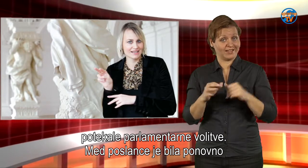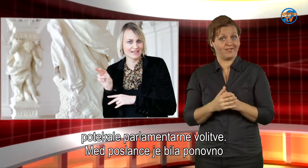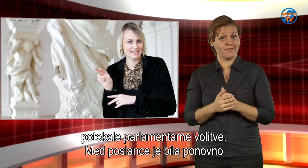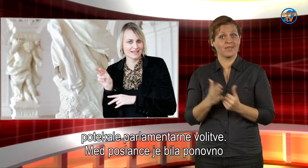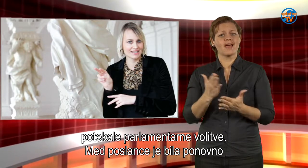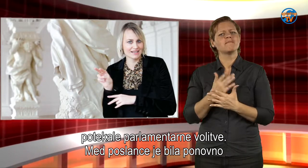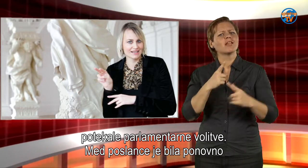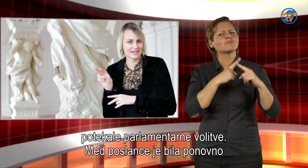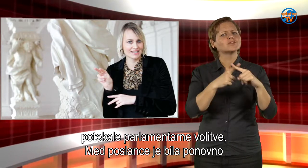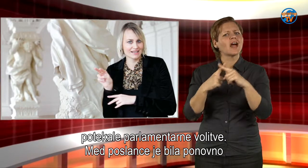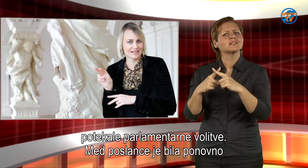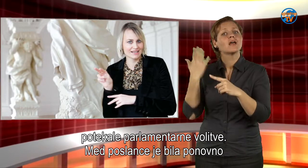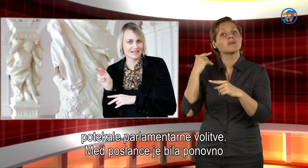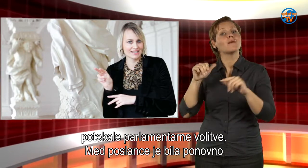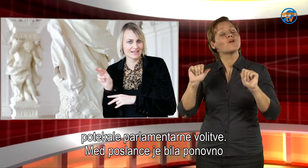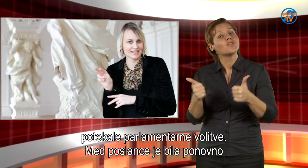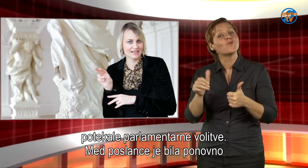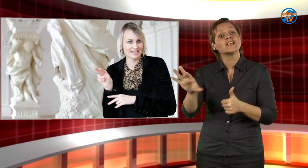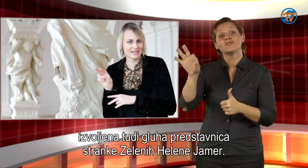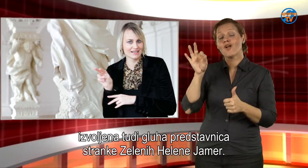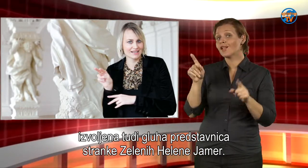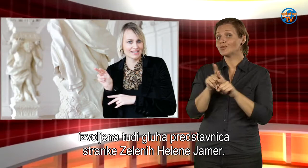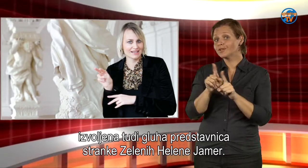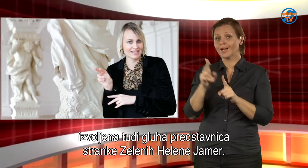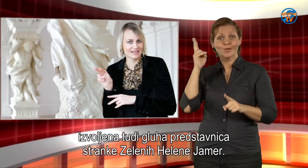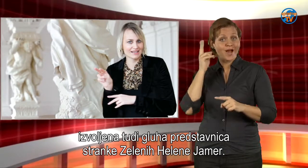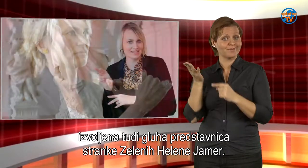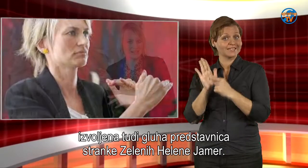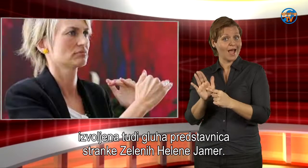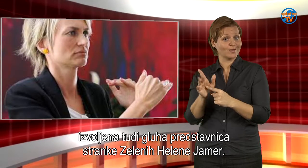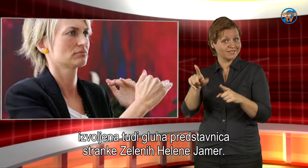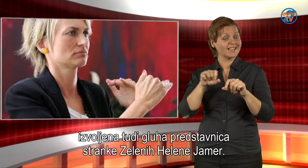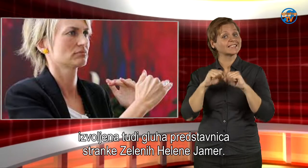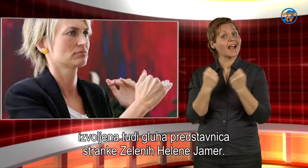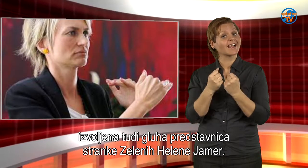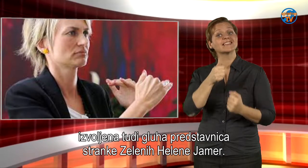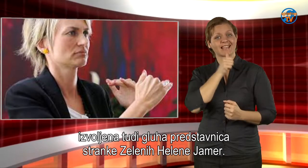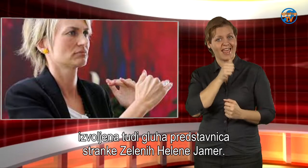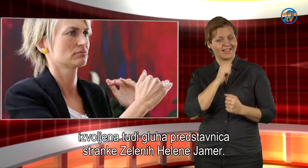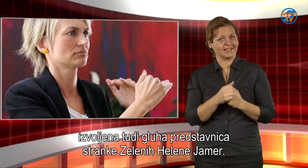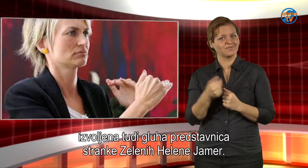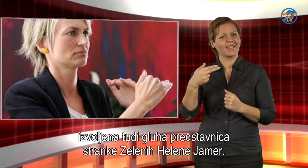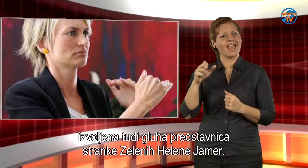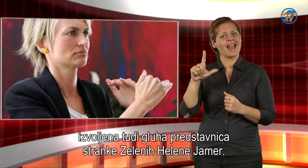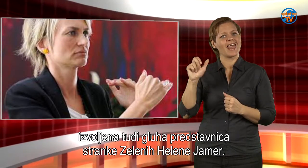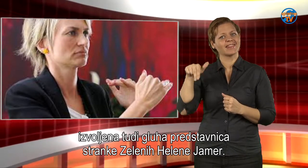volitve. Med poslance je bila ponovno izvoljena tudi gluha predstavnica stranke Zelenih Helene